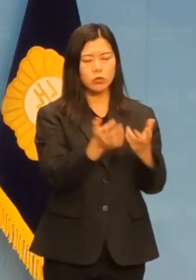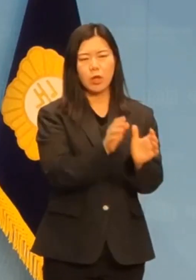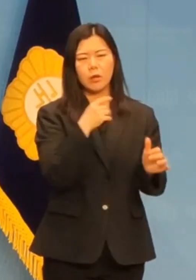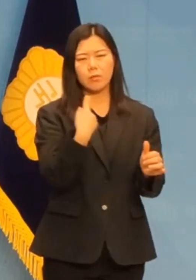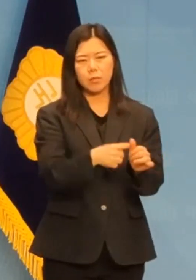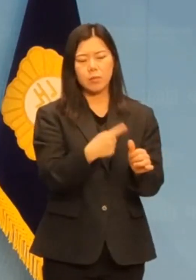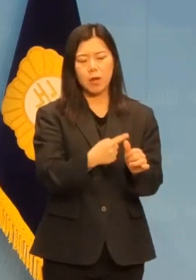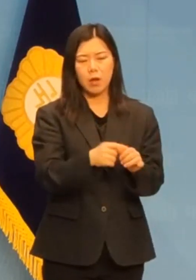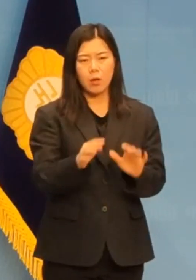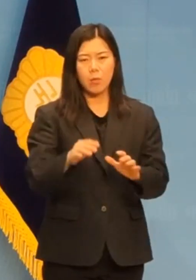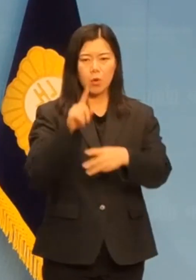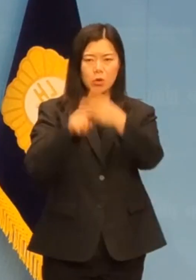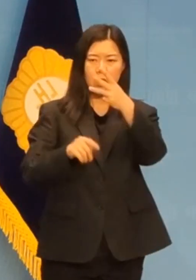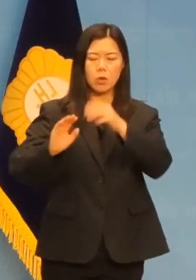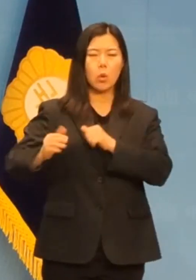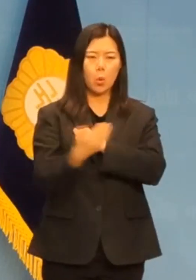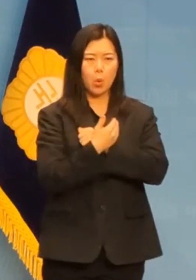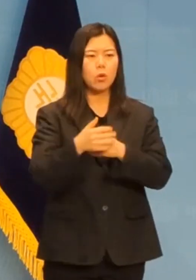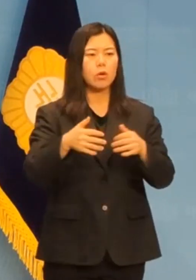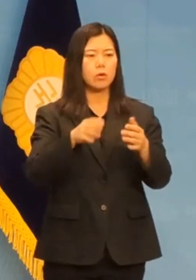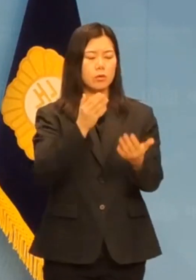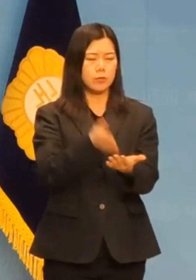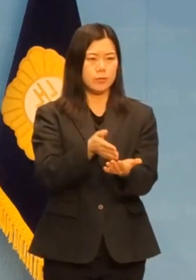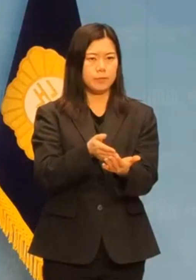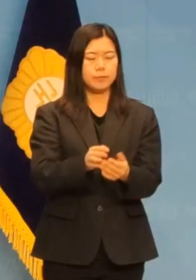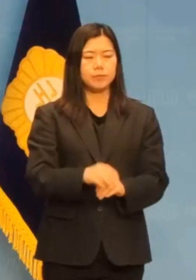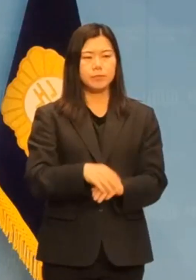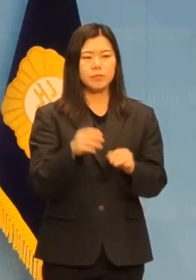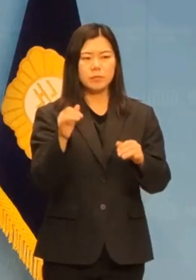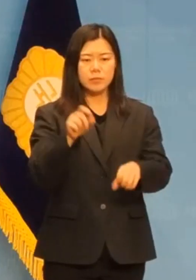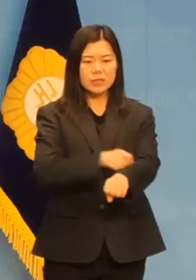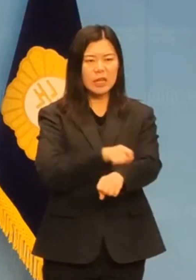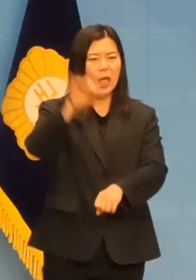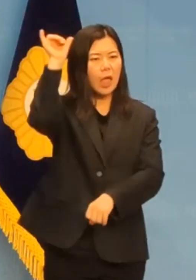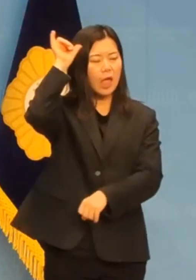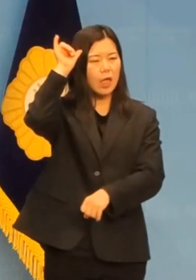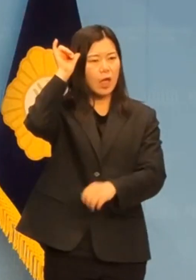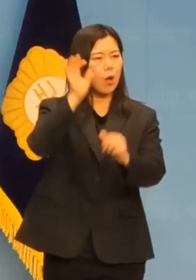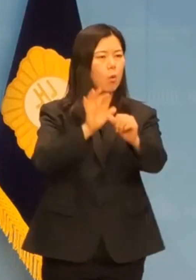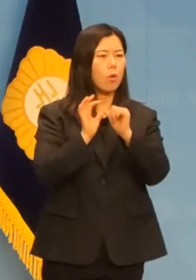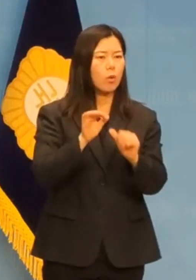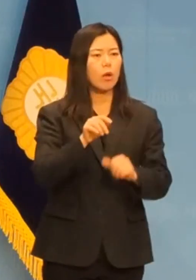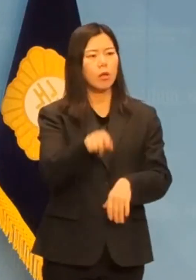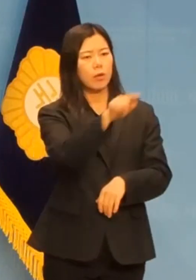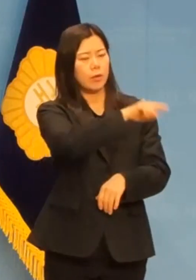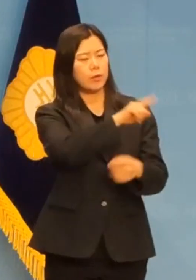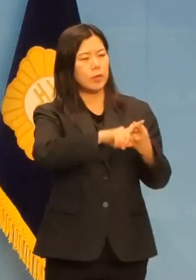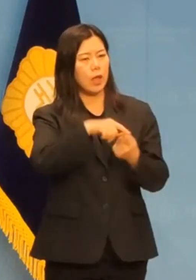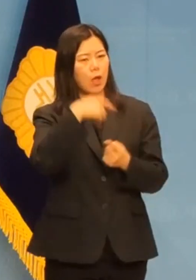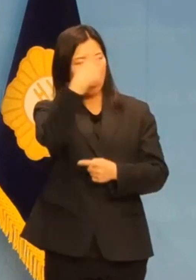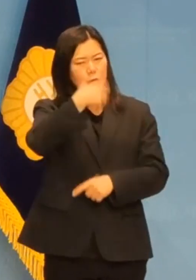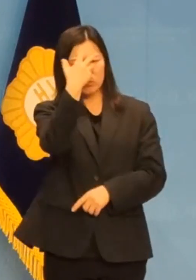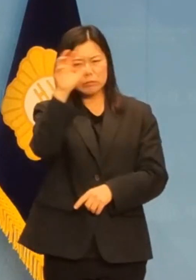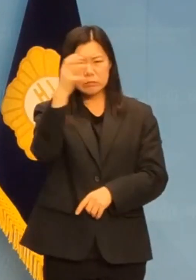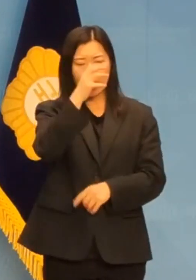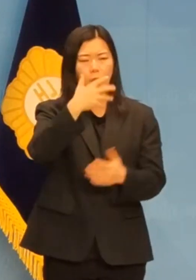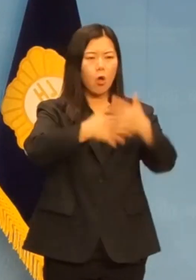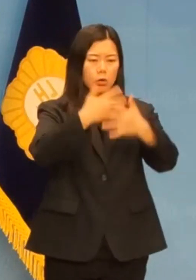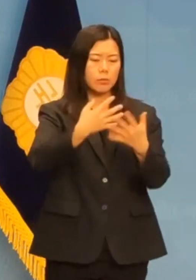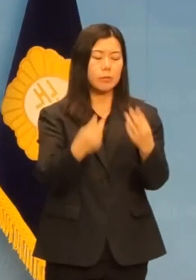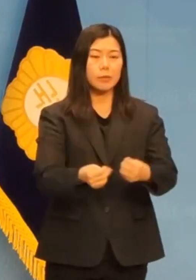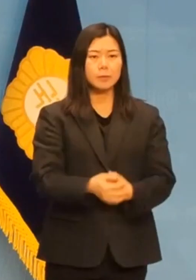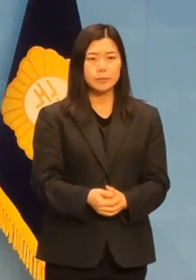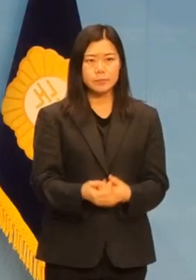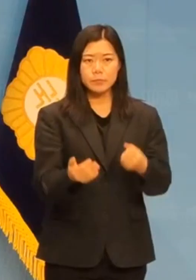선동, 윤석열 옹호 게시물입니다. 특히 AI를 악용한 대통령과 안기령 부대변인을 향한 딥페이크 영상 제보가